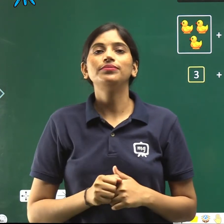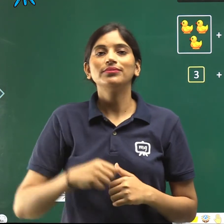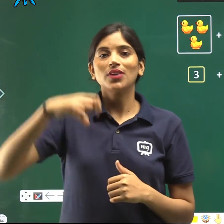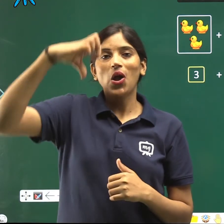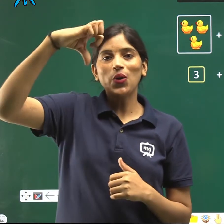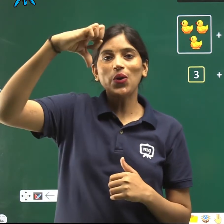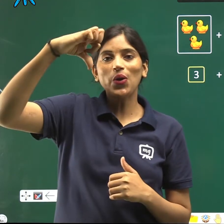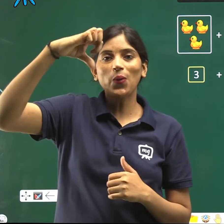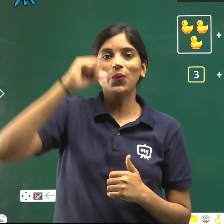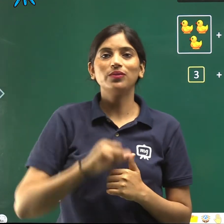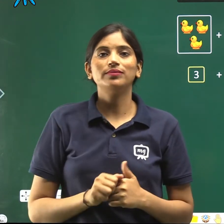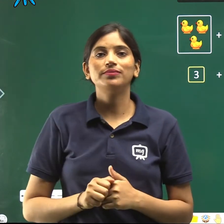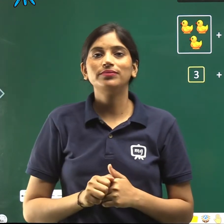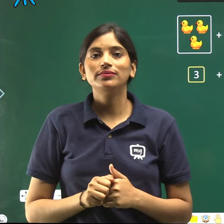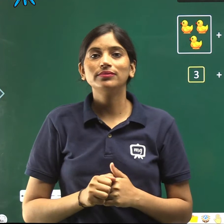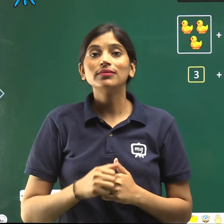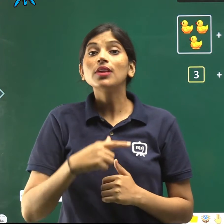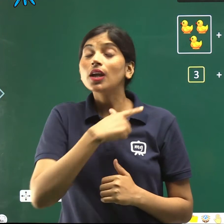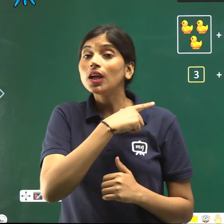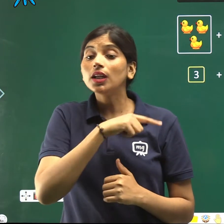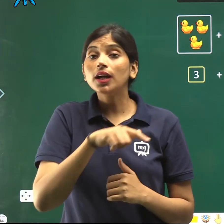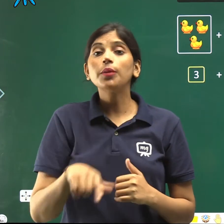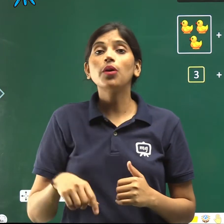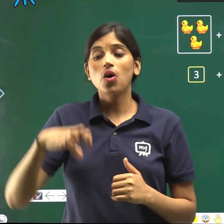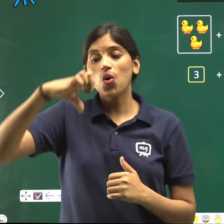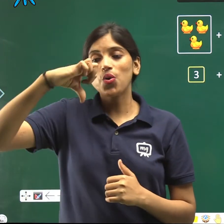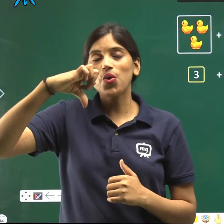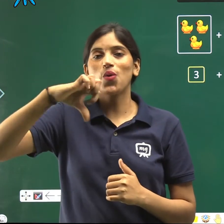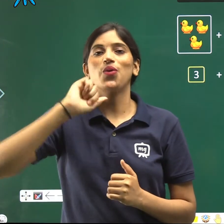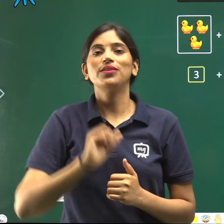9। इधर भी 9।